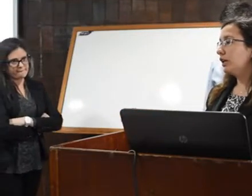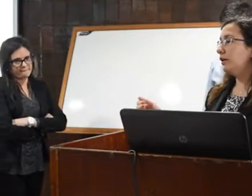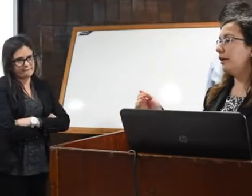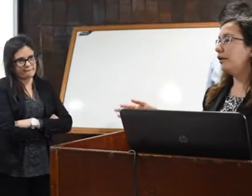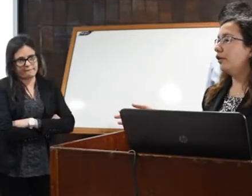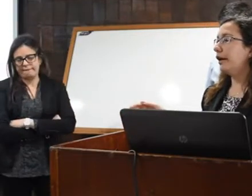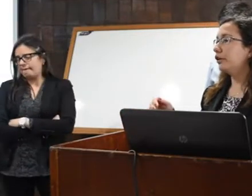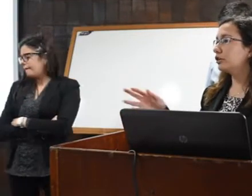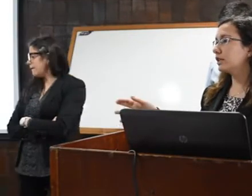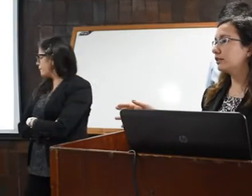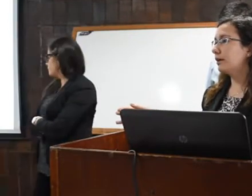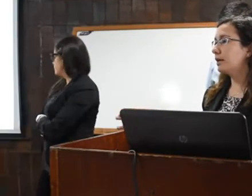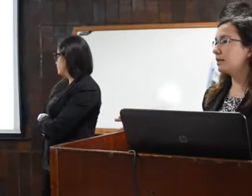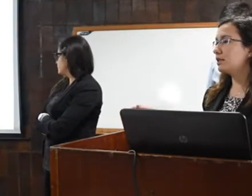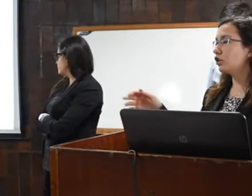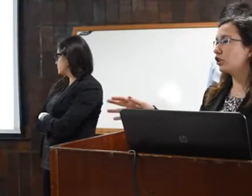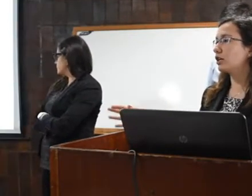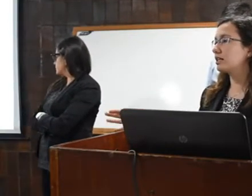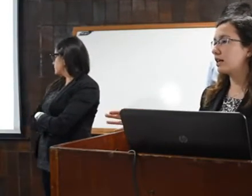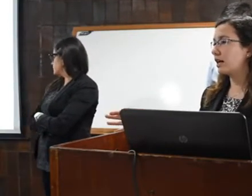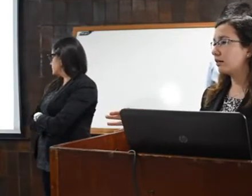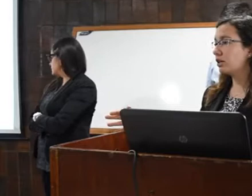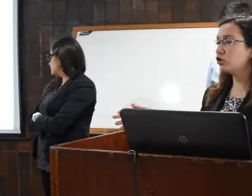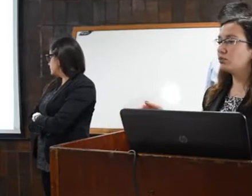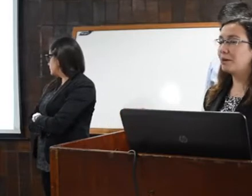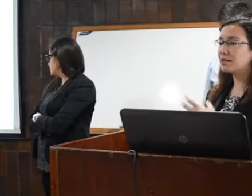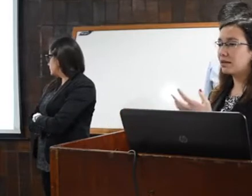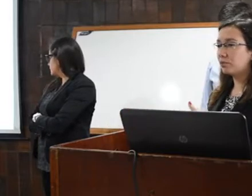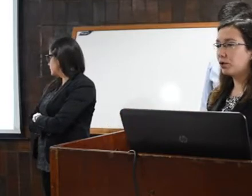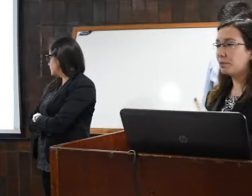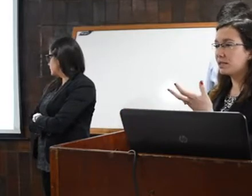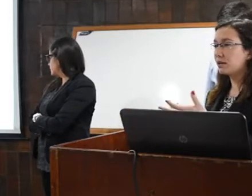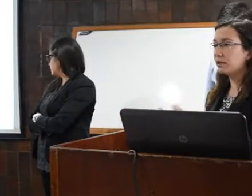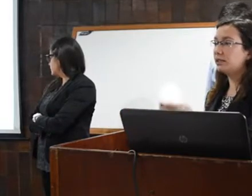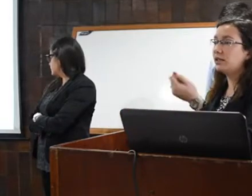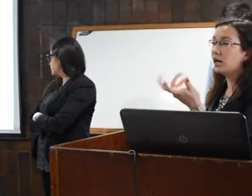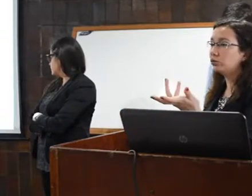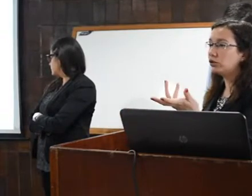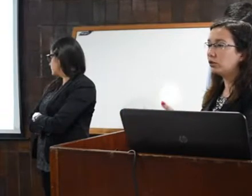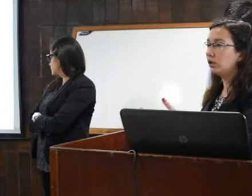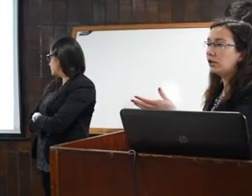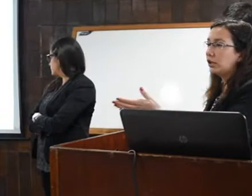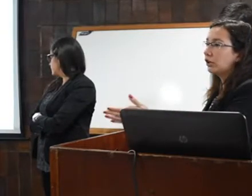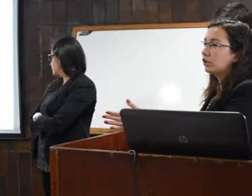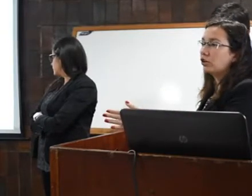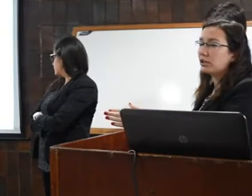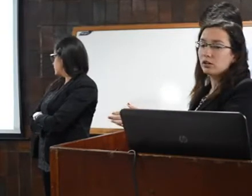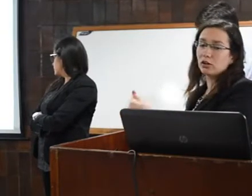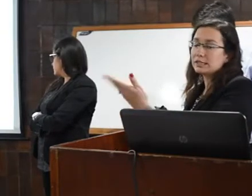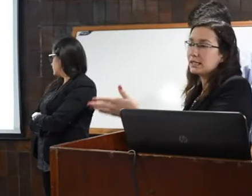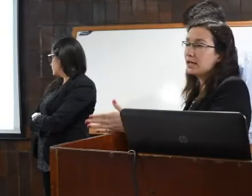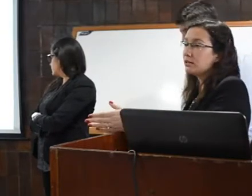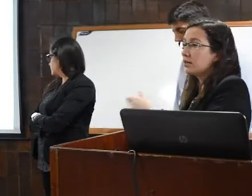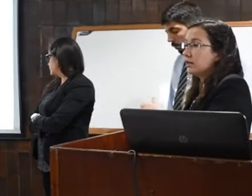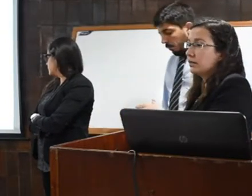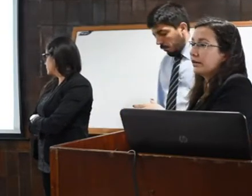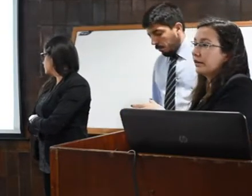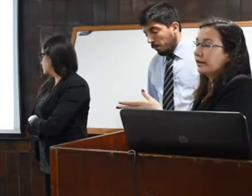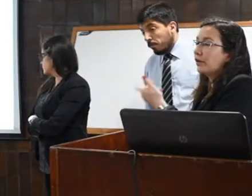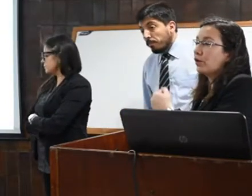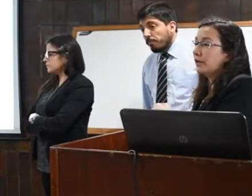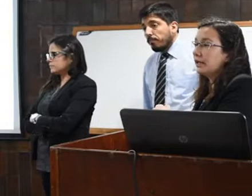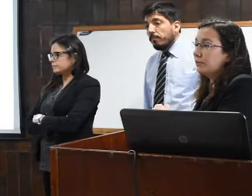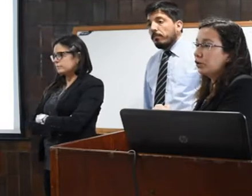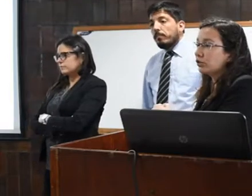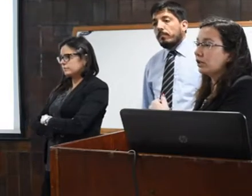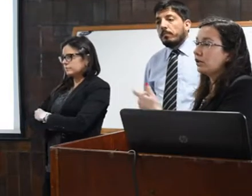y vengo a los tres meses y lo quiero cancelar eso es pasa puede pasar bendice el auto no cancelar y te